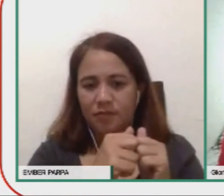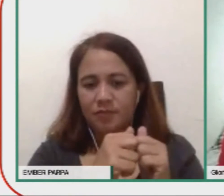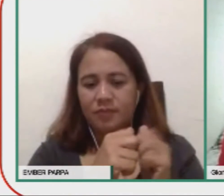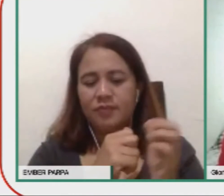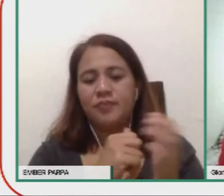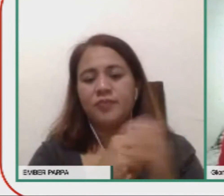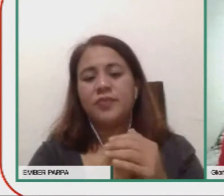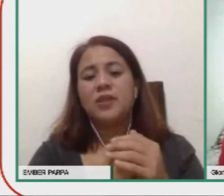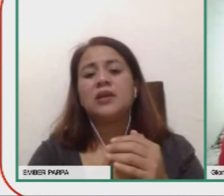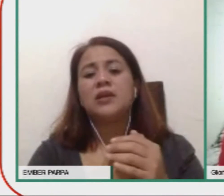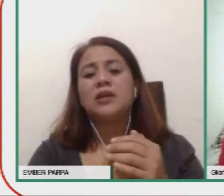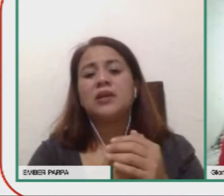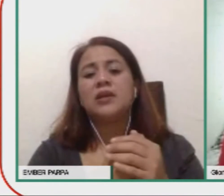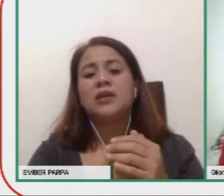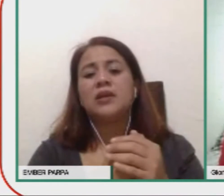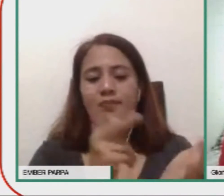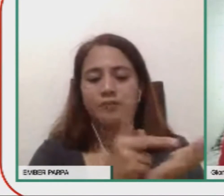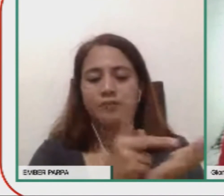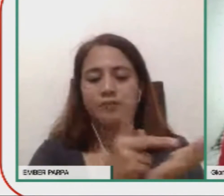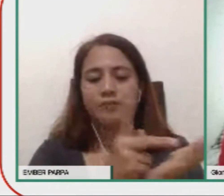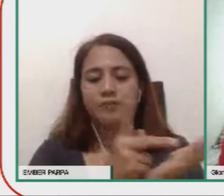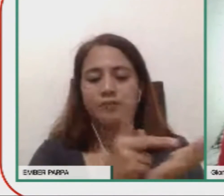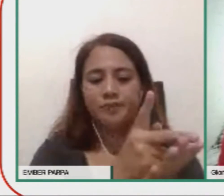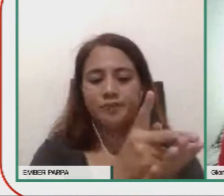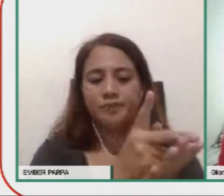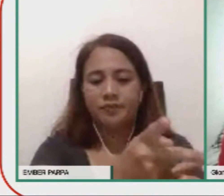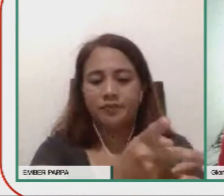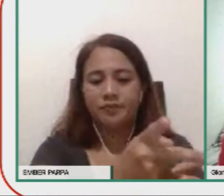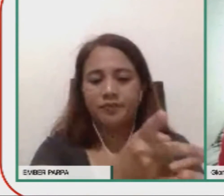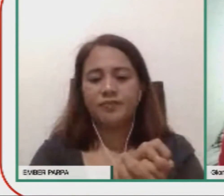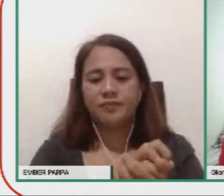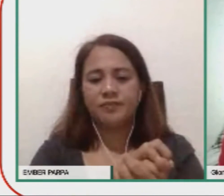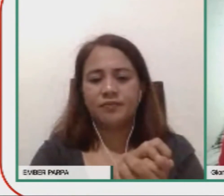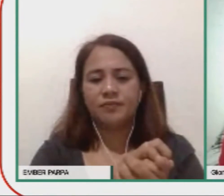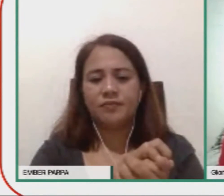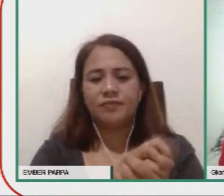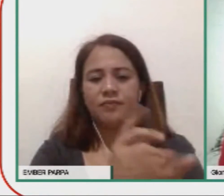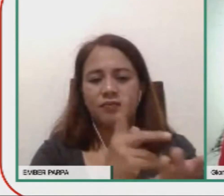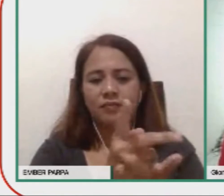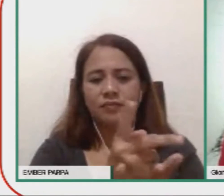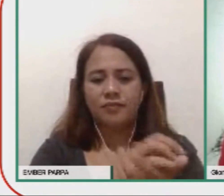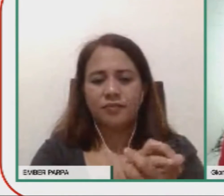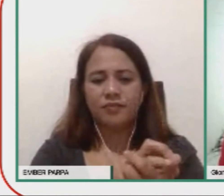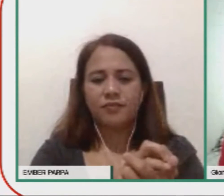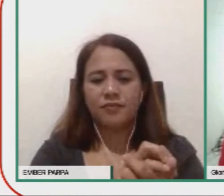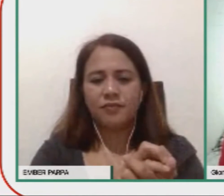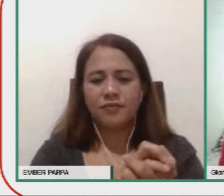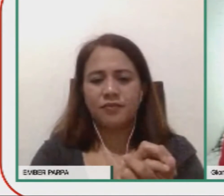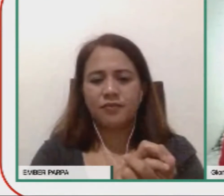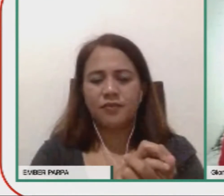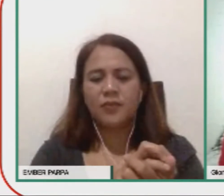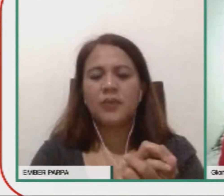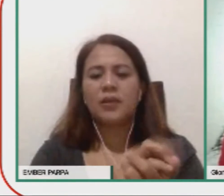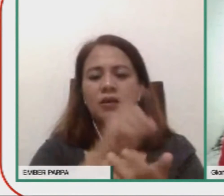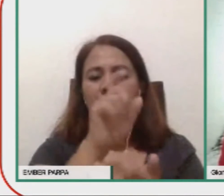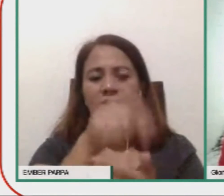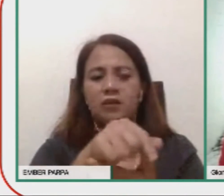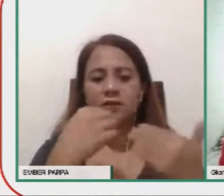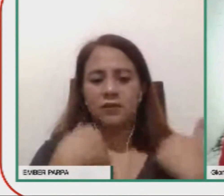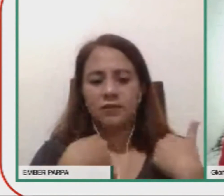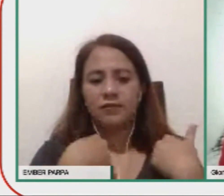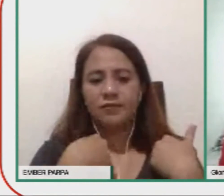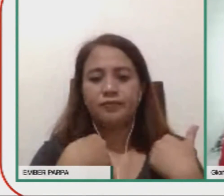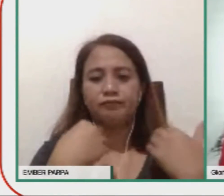yung parking area and flat. No, parking area na magkaroon ng